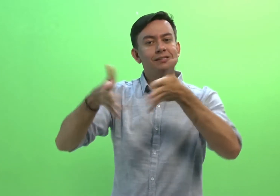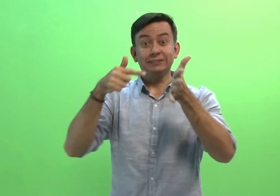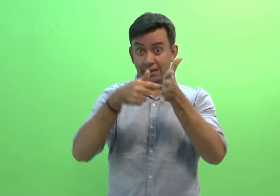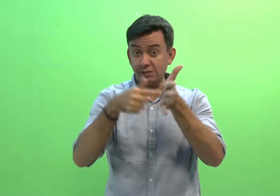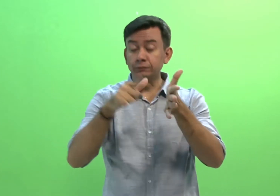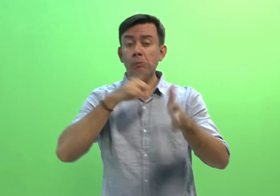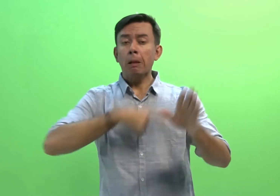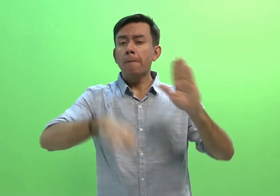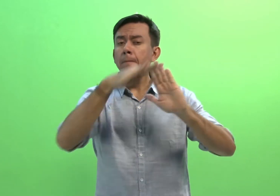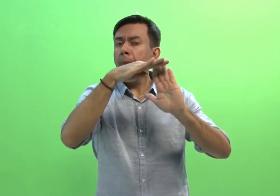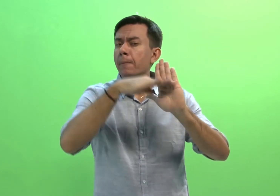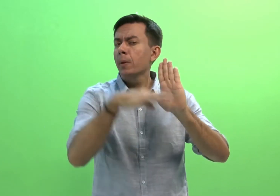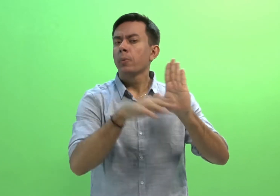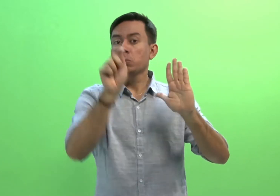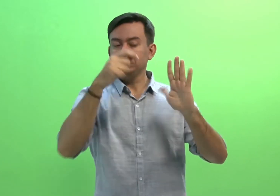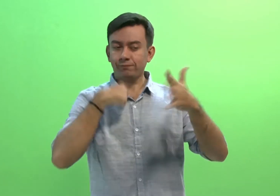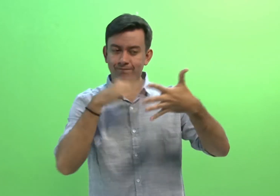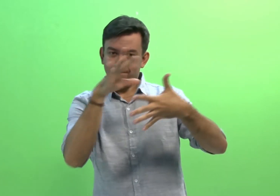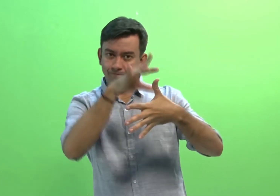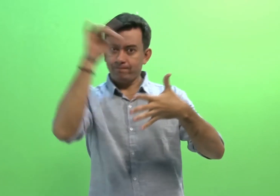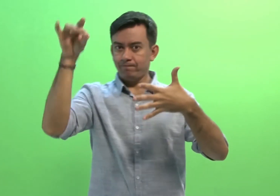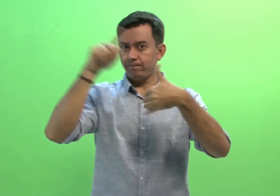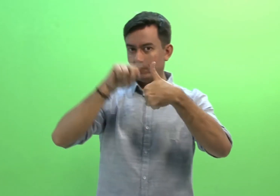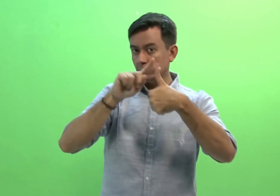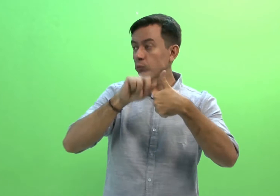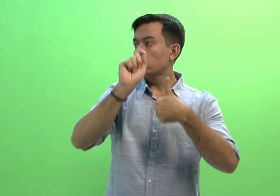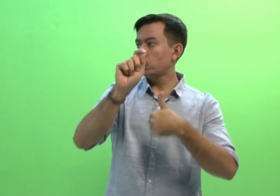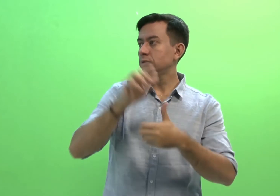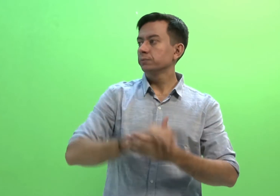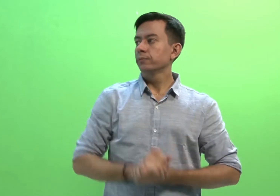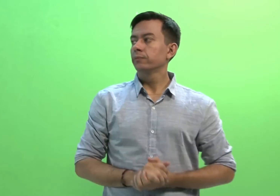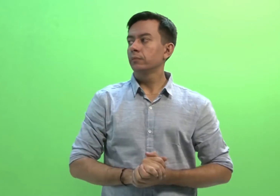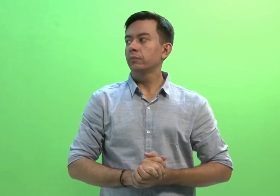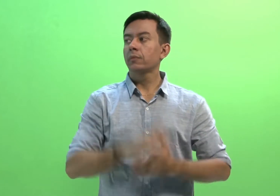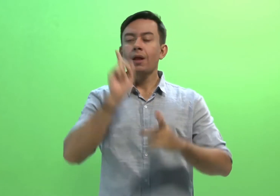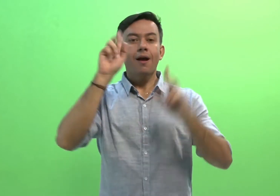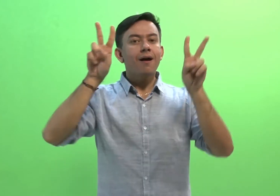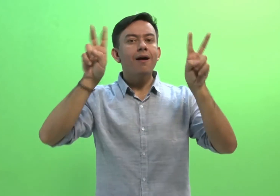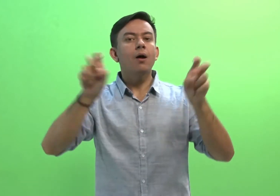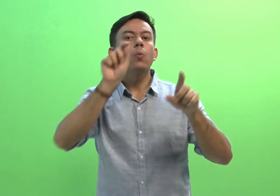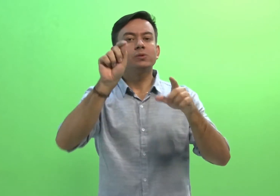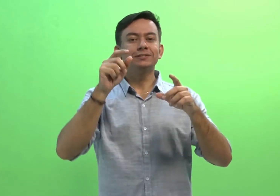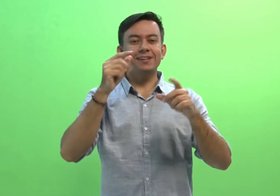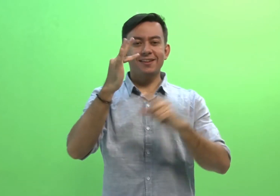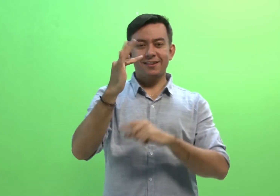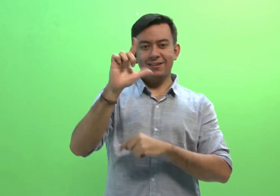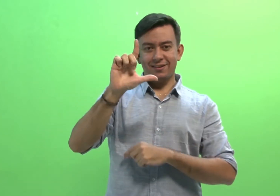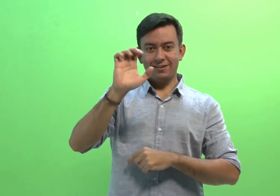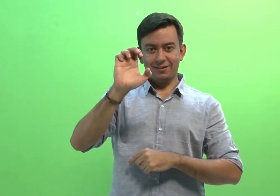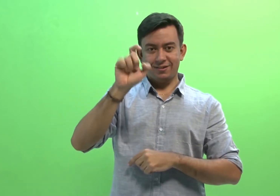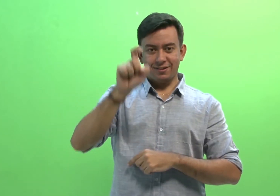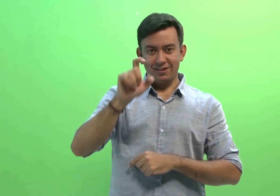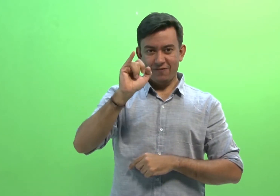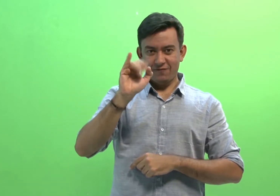natural pela língua de sinais. E uma das propriedades que eu vou elencar agora é